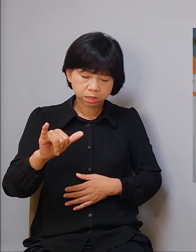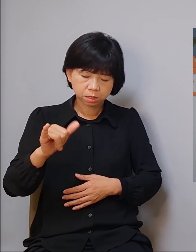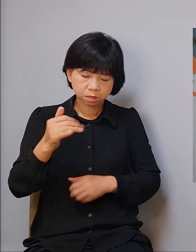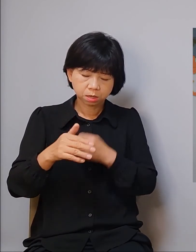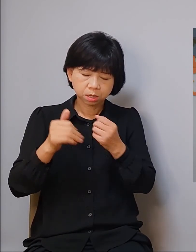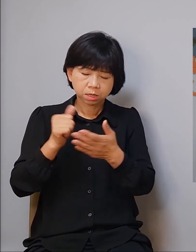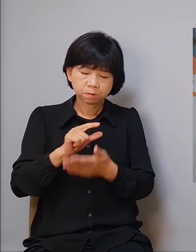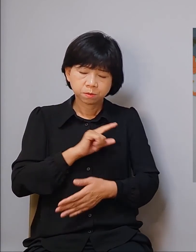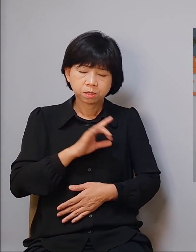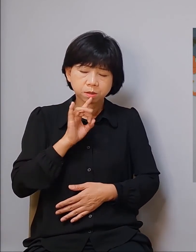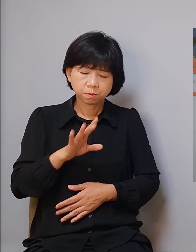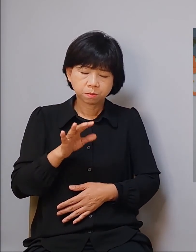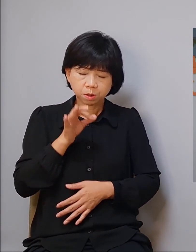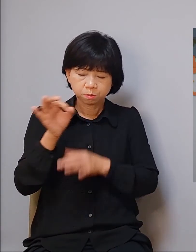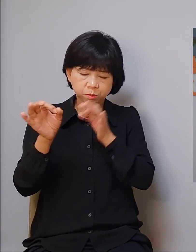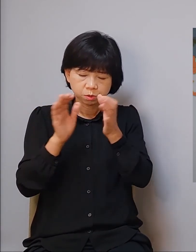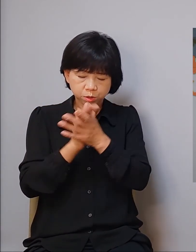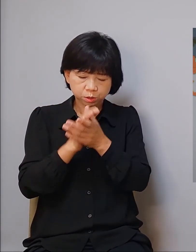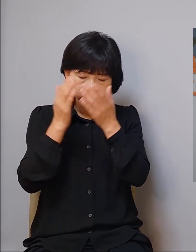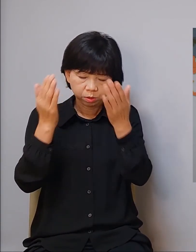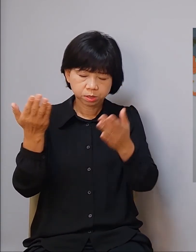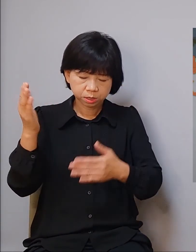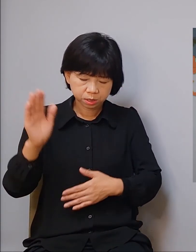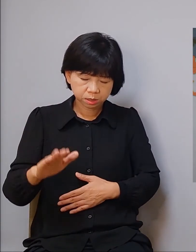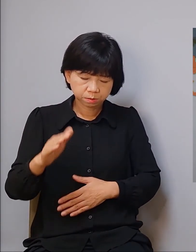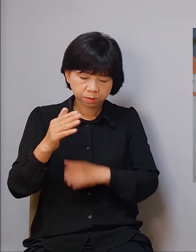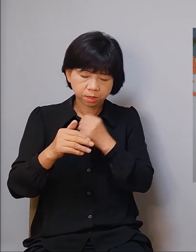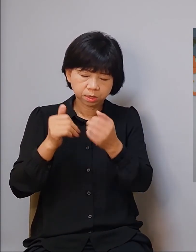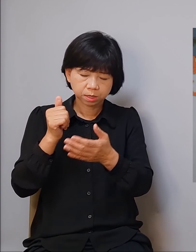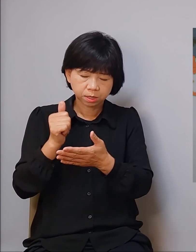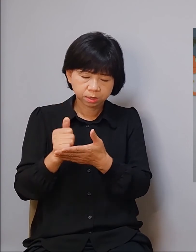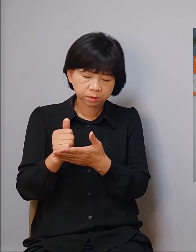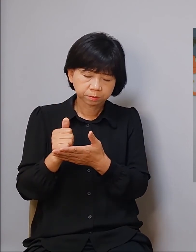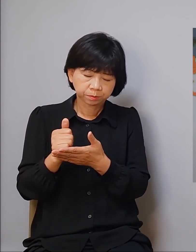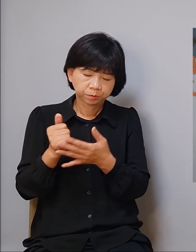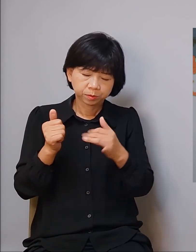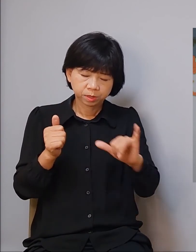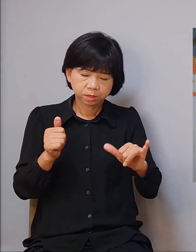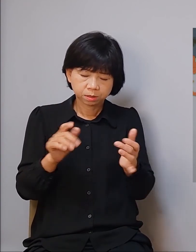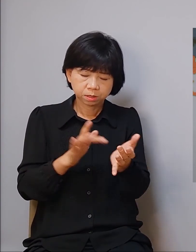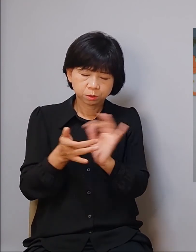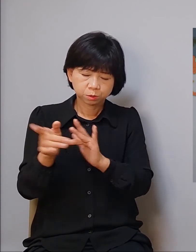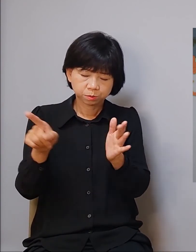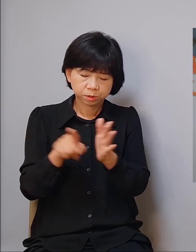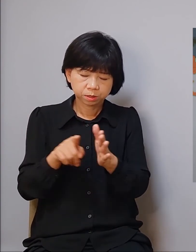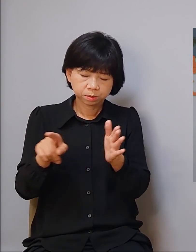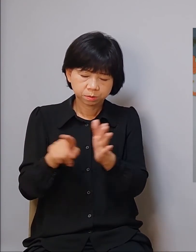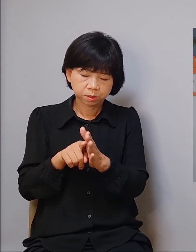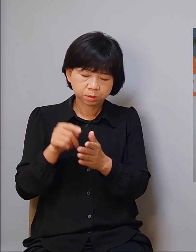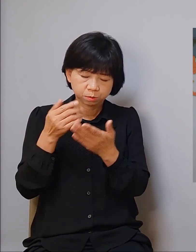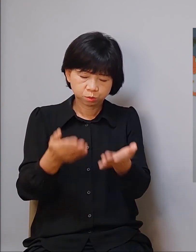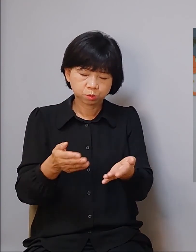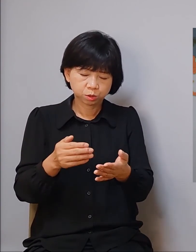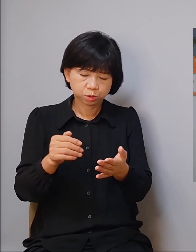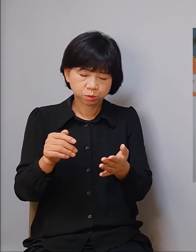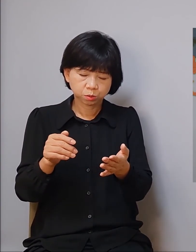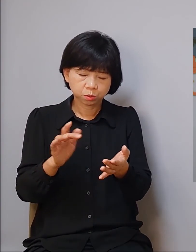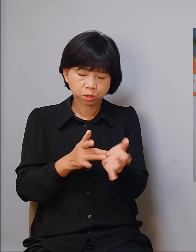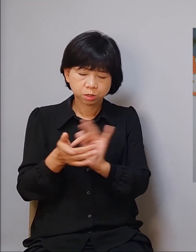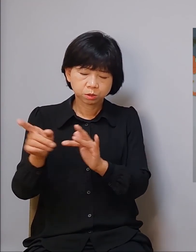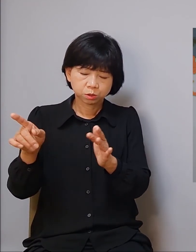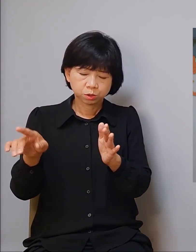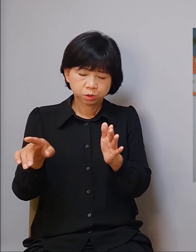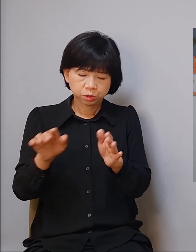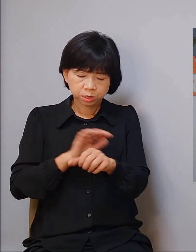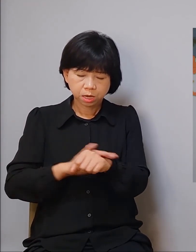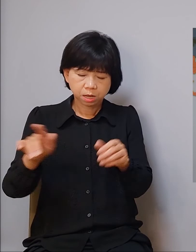겨우 이름밖에 불러 기도할 수밖에 없지만 그래도 우리 자녀들 예수 믿는 믿음을 주셔서 예수 잘 믿는 대학생